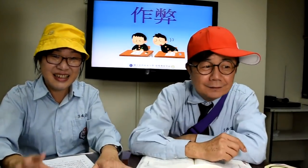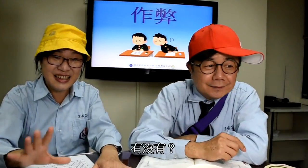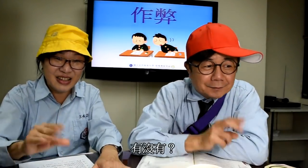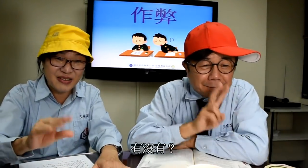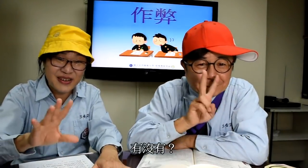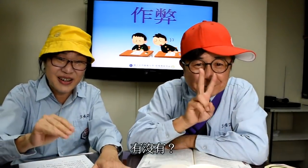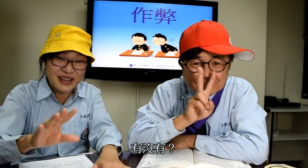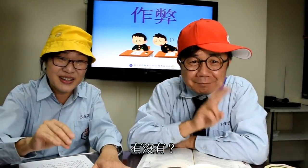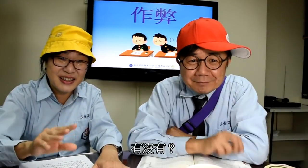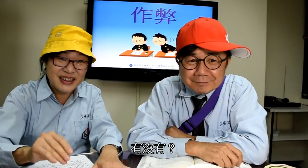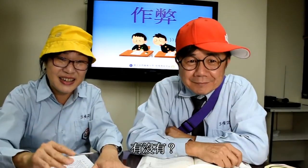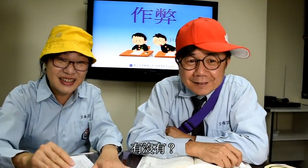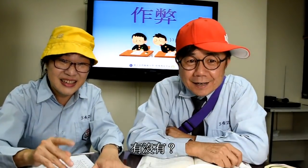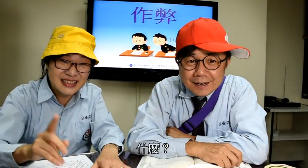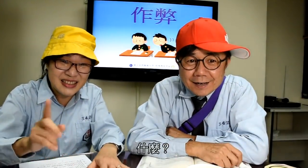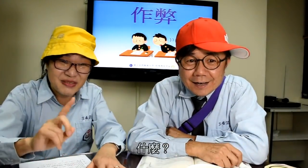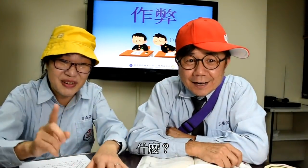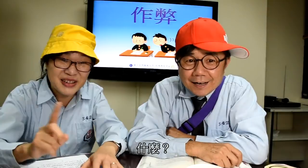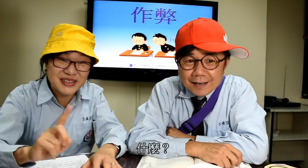有没有什么什么